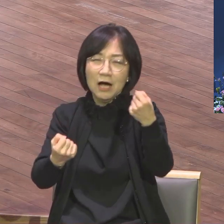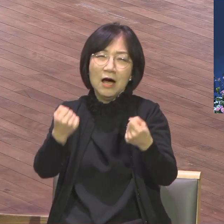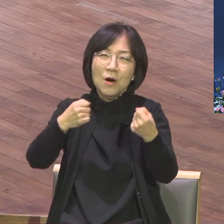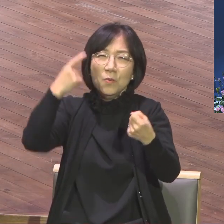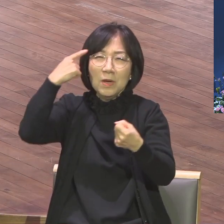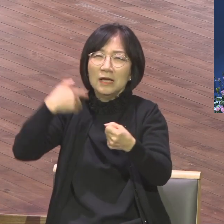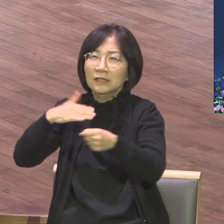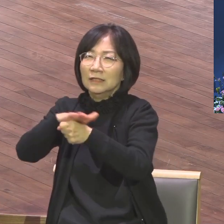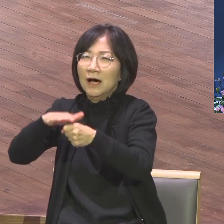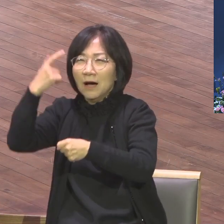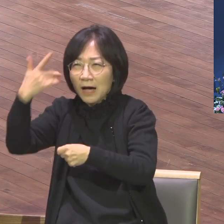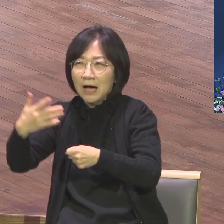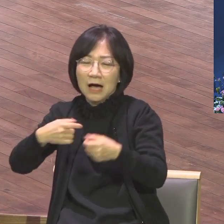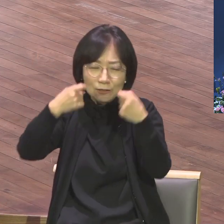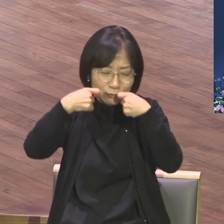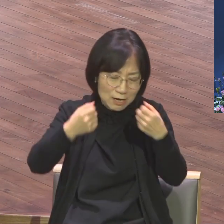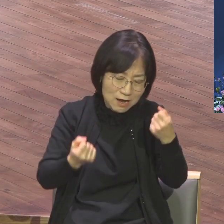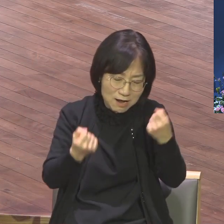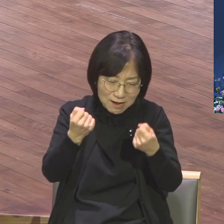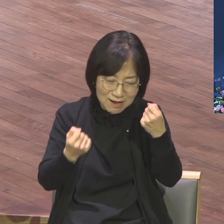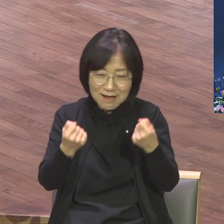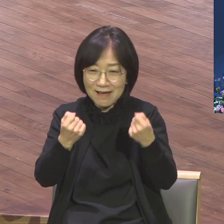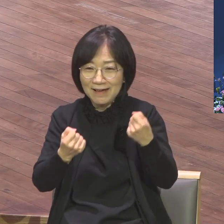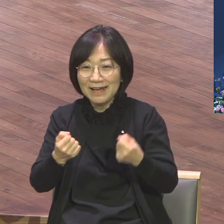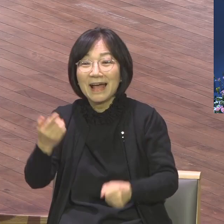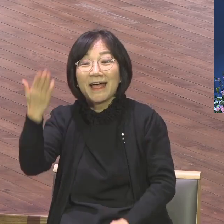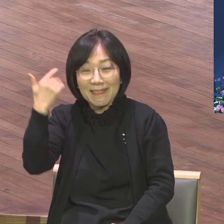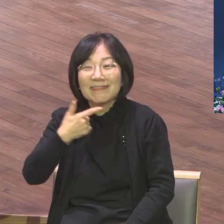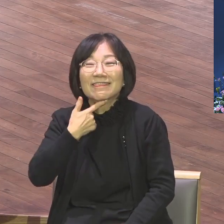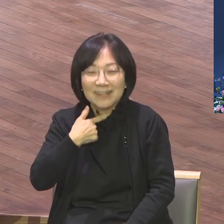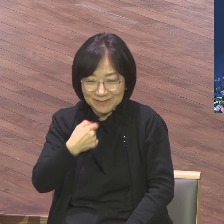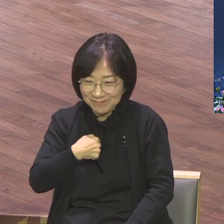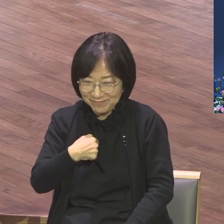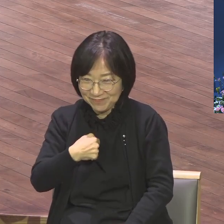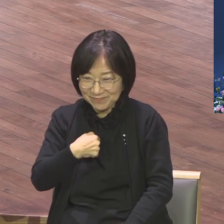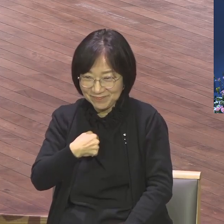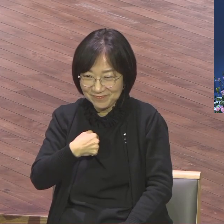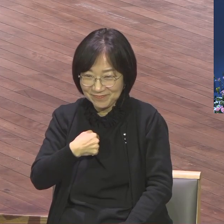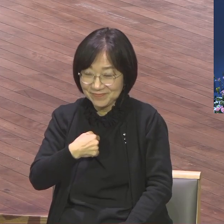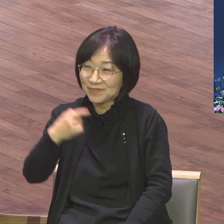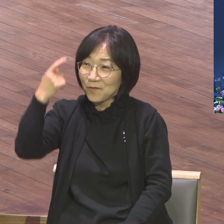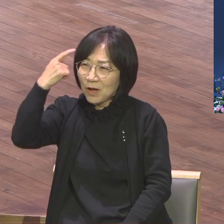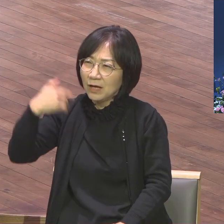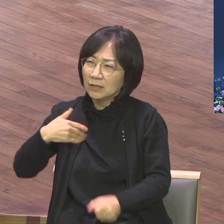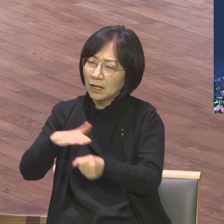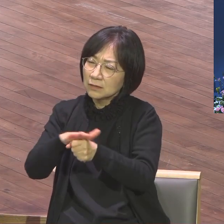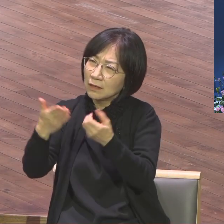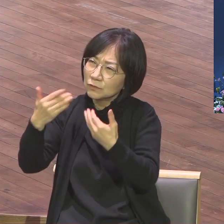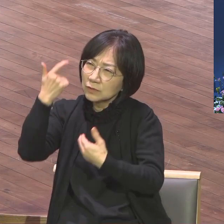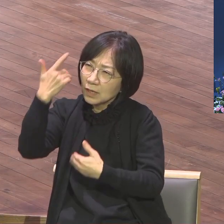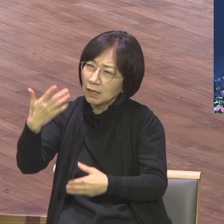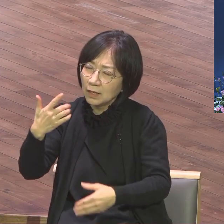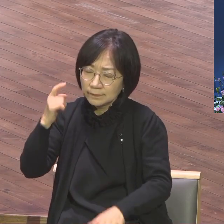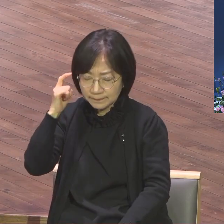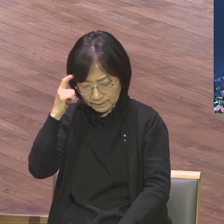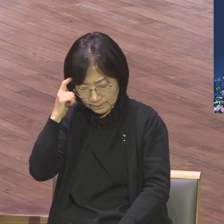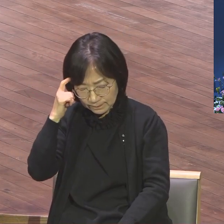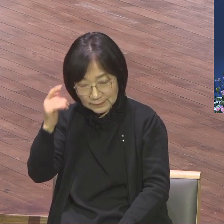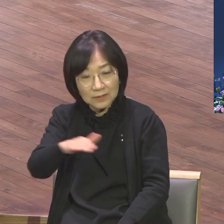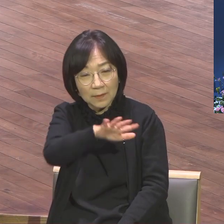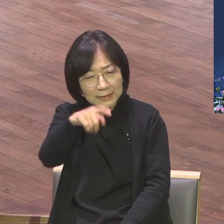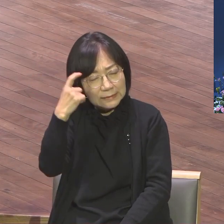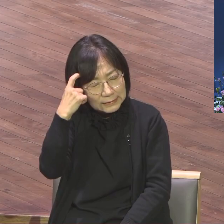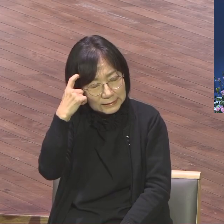쏟아지고 아침부터 날 울리려고 그래가지고 왜 날 사랑하나 묵상을 한번 해볼 필요가